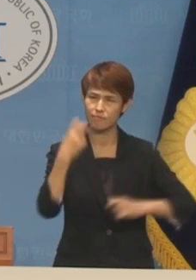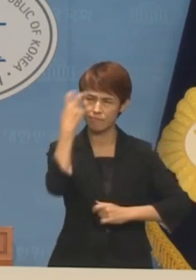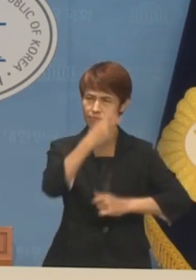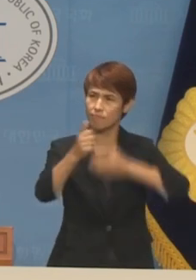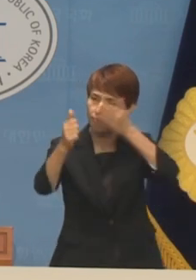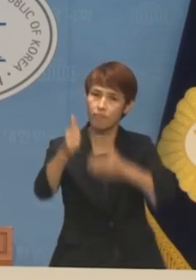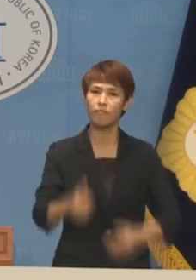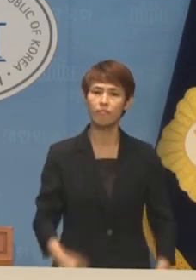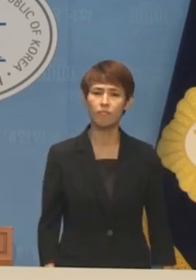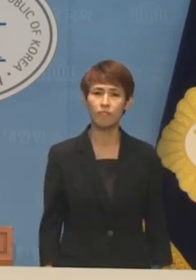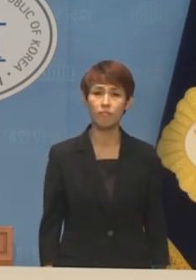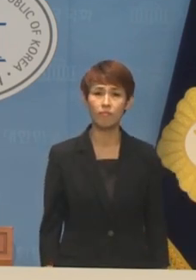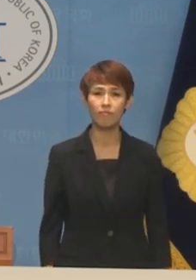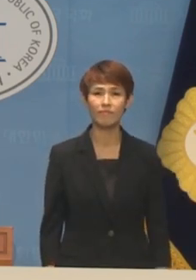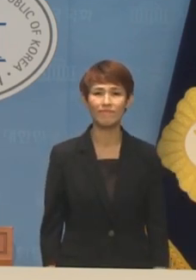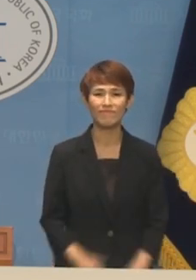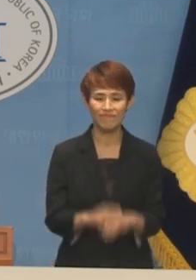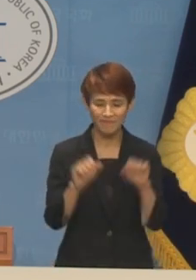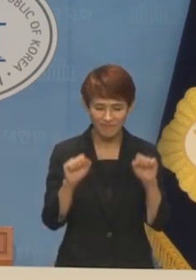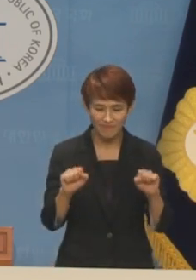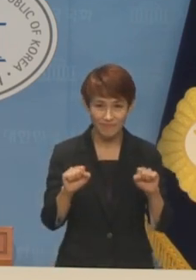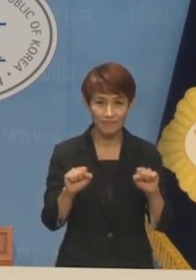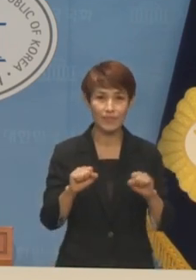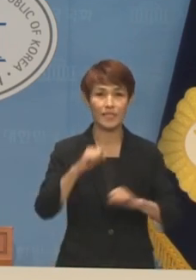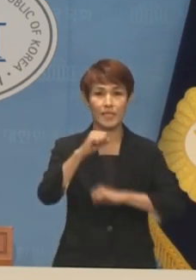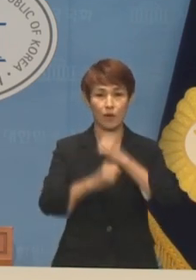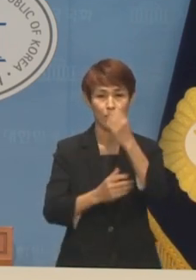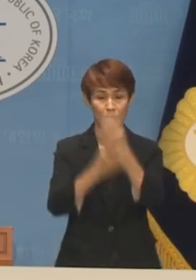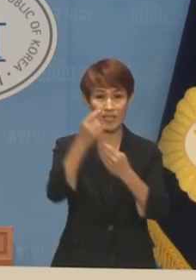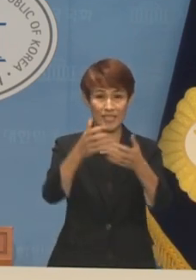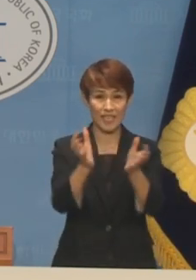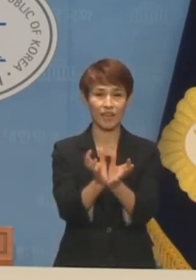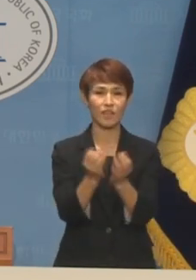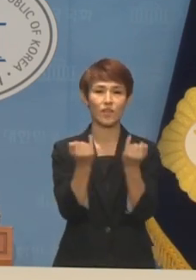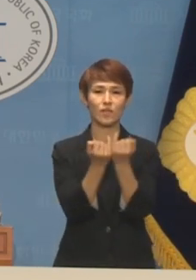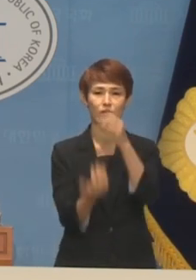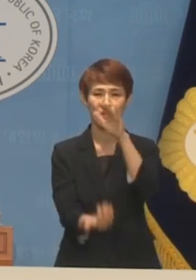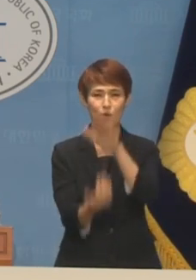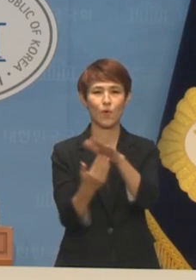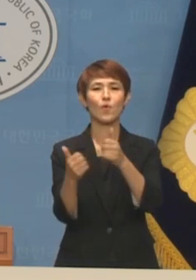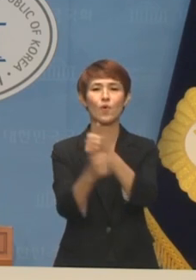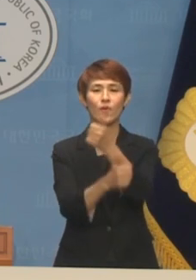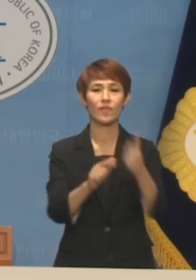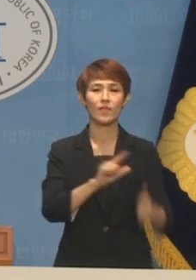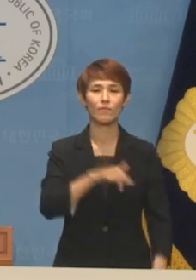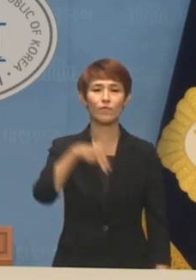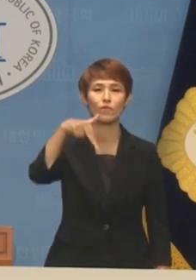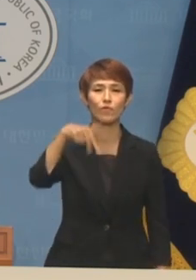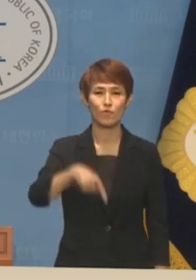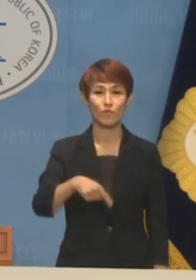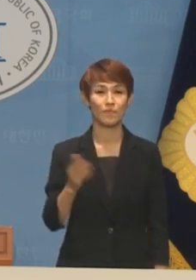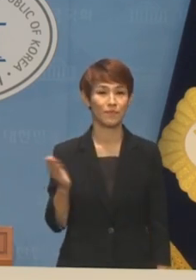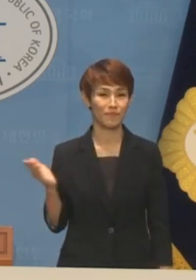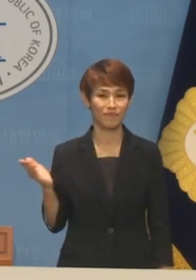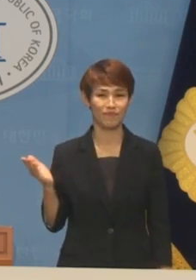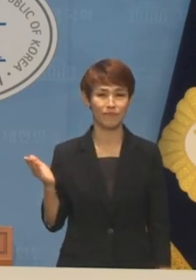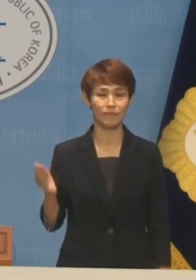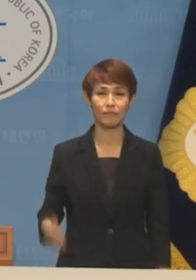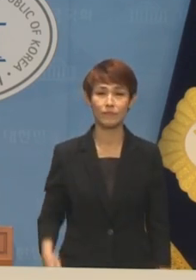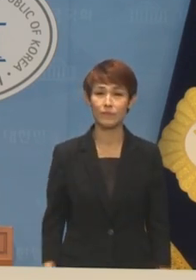합니다. 안녕하십니까. 자유통일당 여성 최고위원 주옥순입니다.